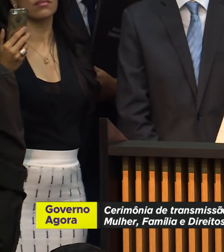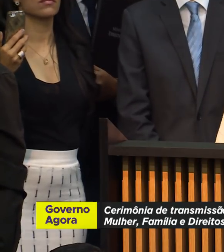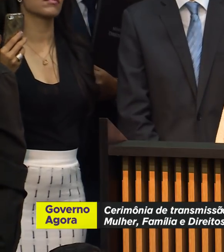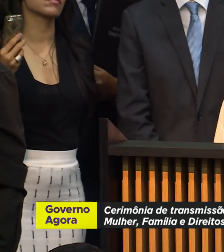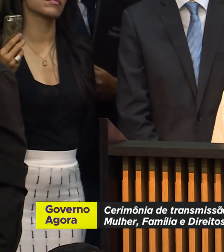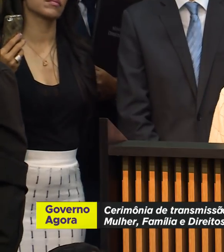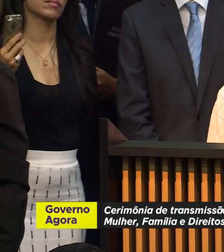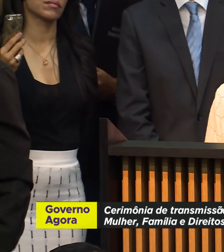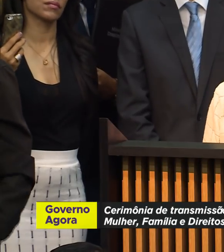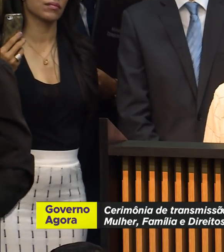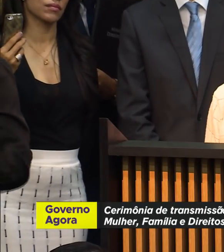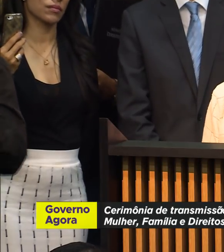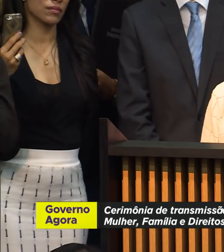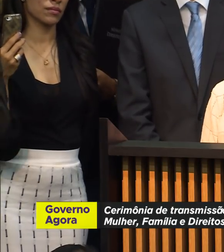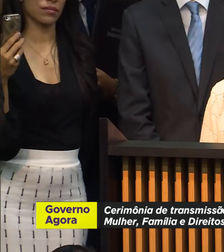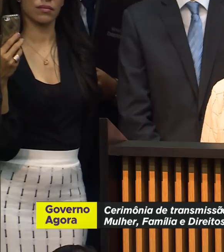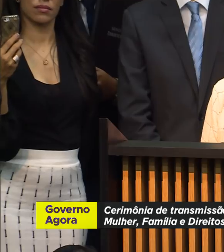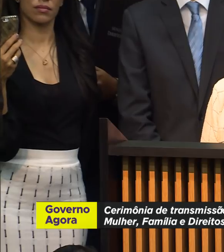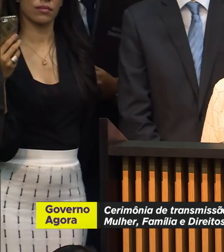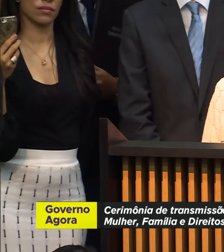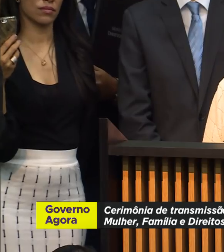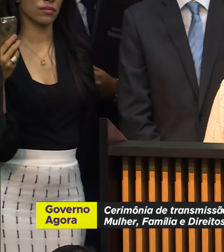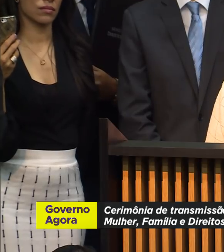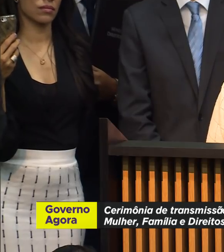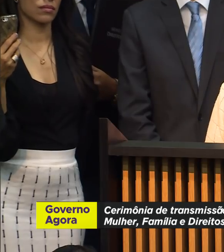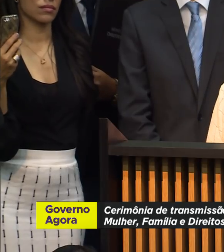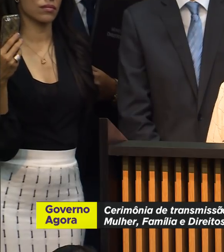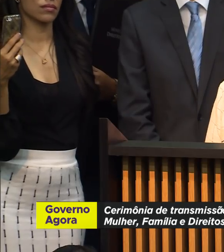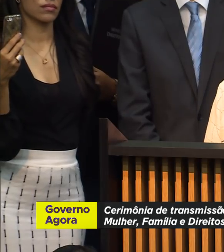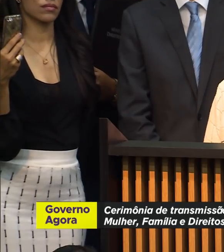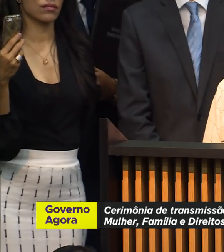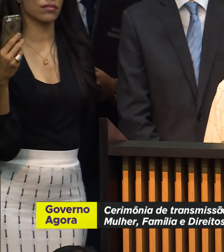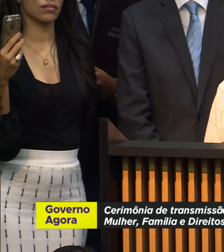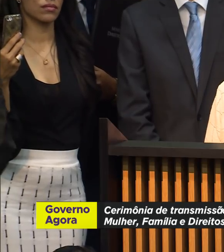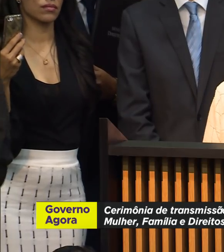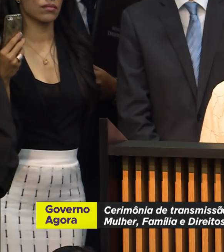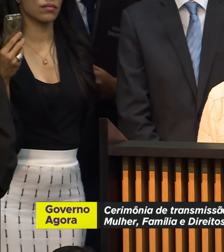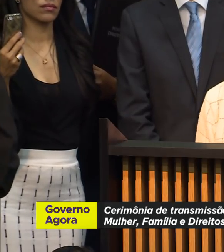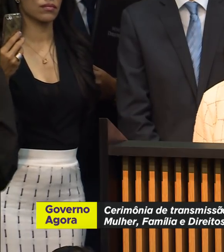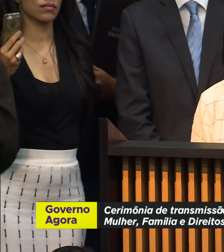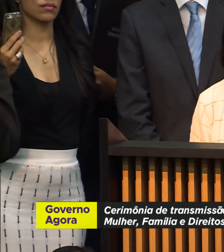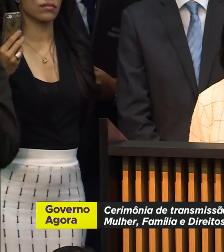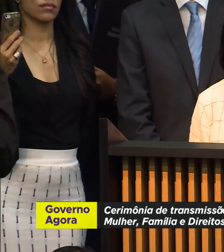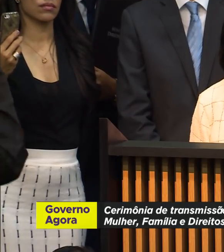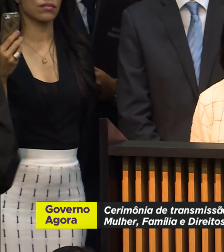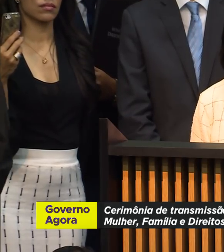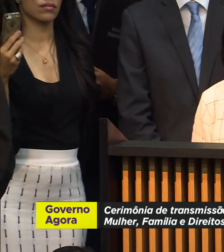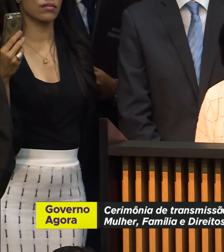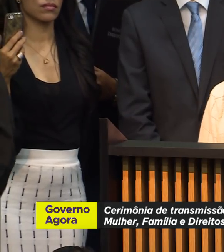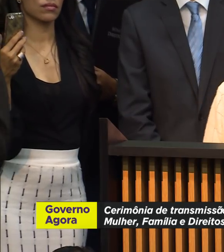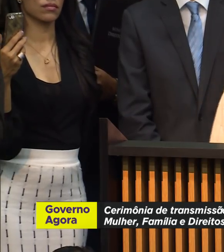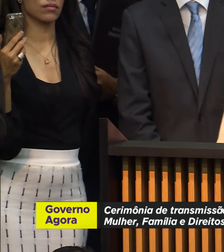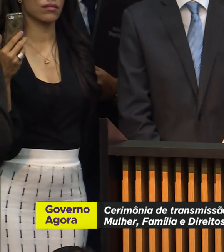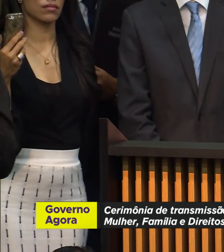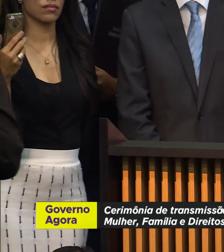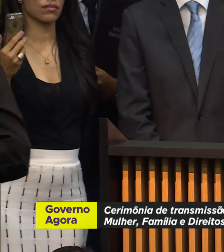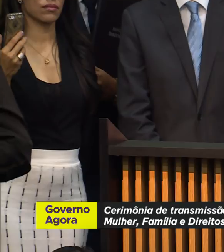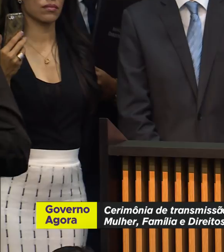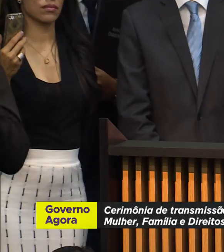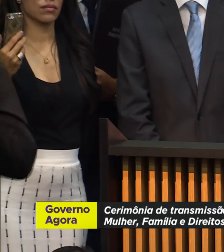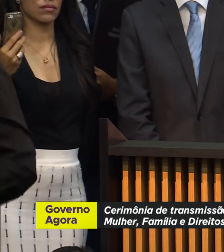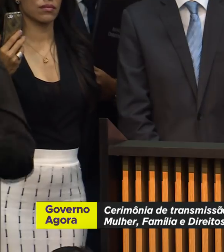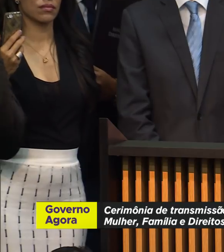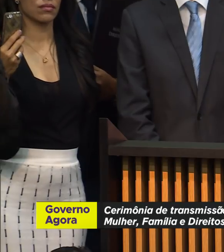Chega de choro de Curumim. Chega de choro de criança indígena. Chega de choro de crianças com